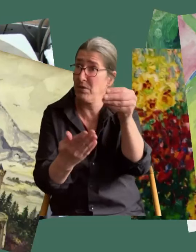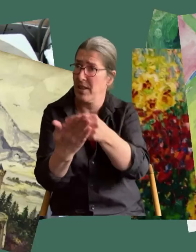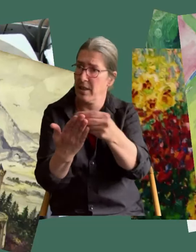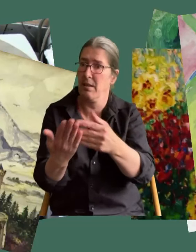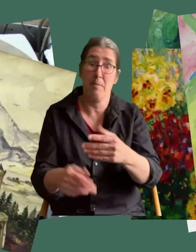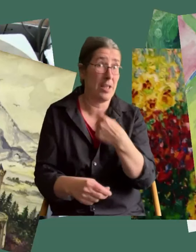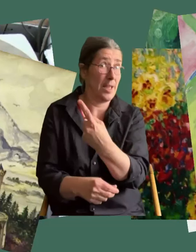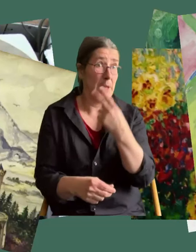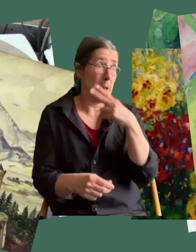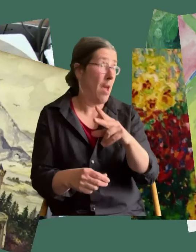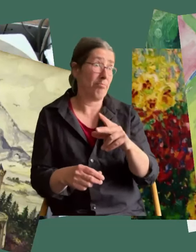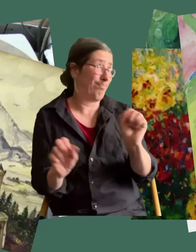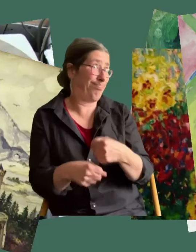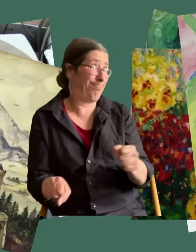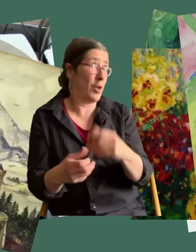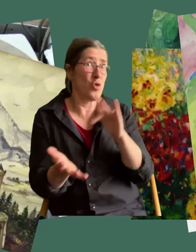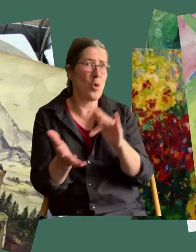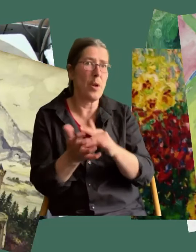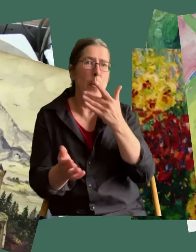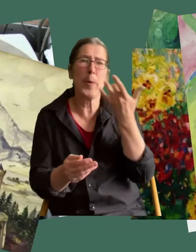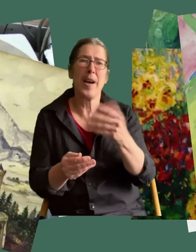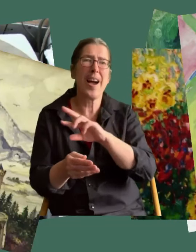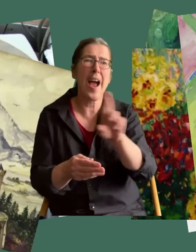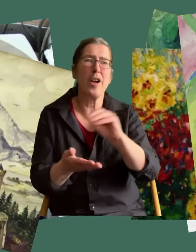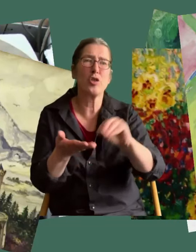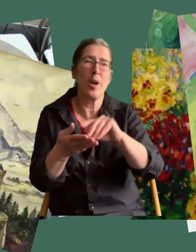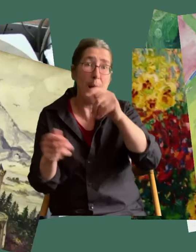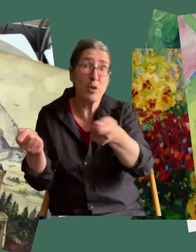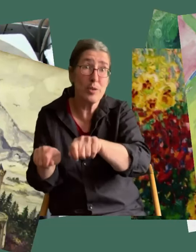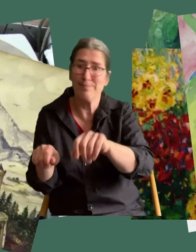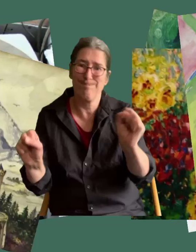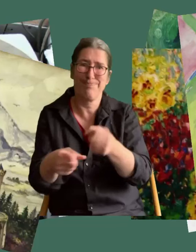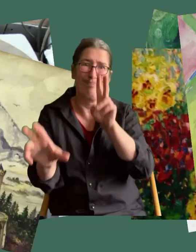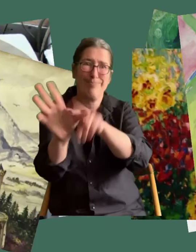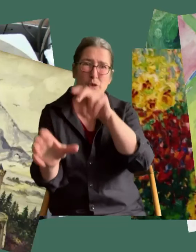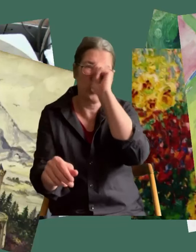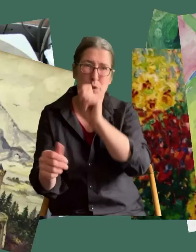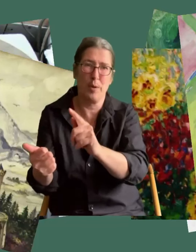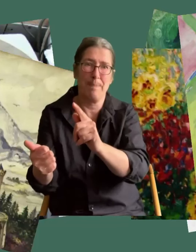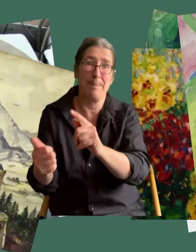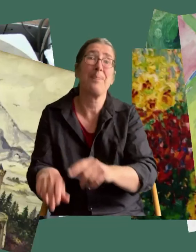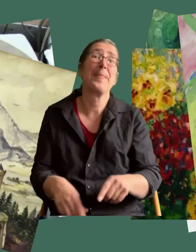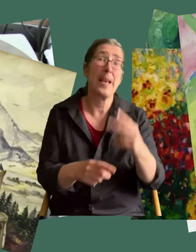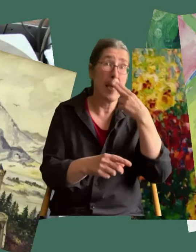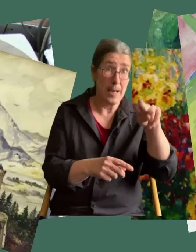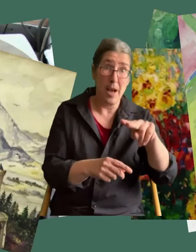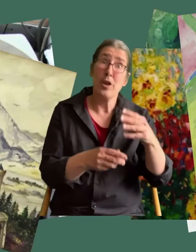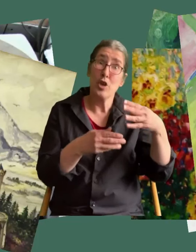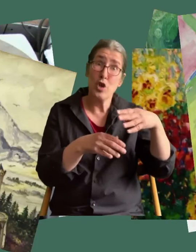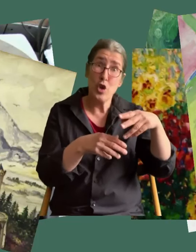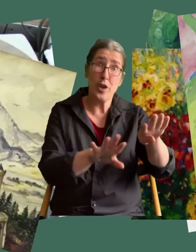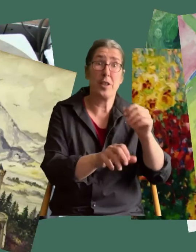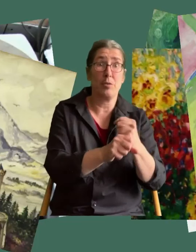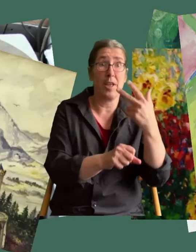möglichst genau. Aber das konnte Hitler nicht machen, weil er ja keinen Realschulabschluss hatte und deswegen auch nicht studieren konnte. Als Hitler 1933